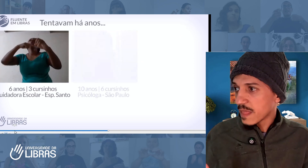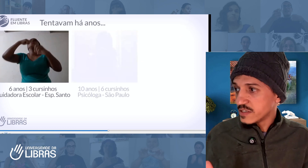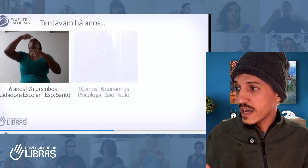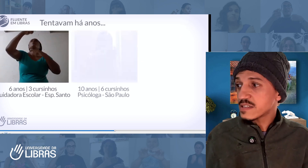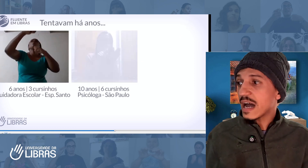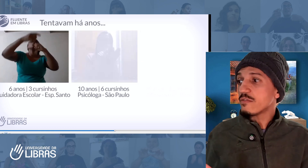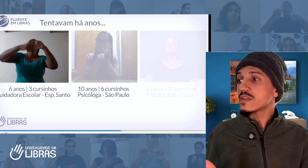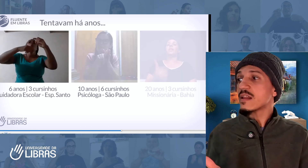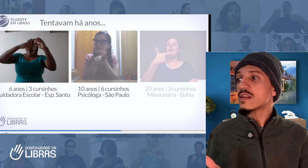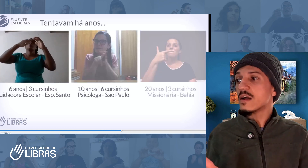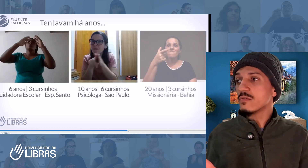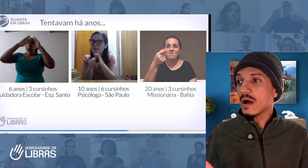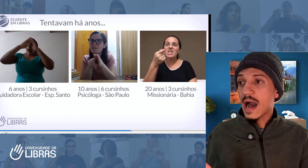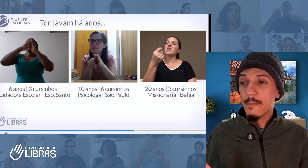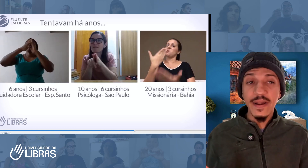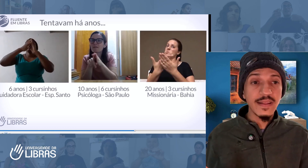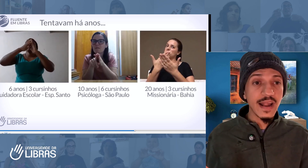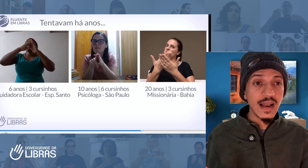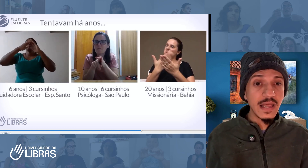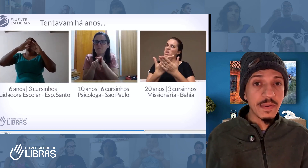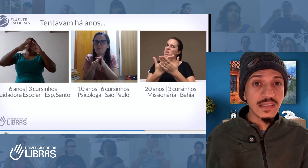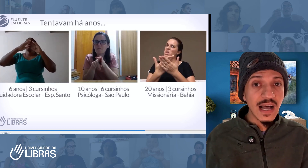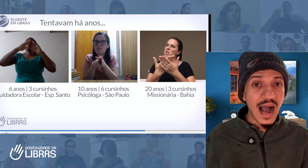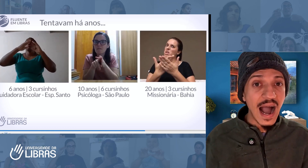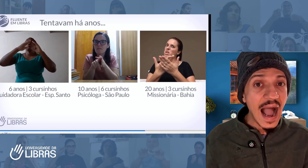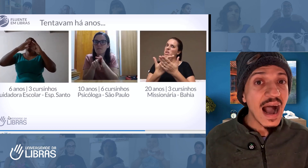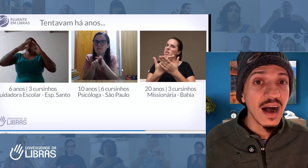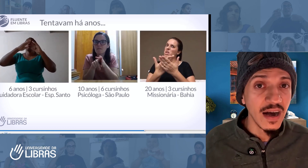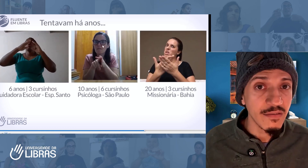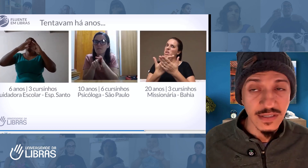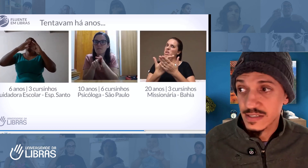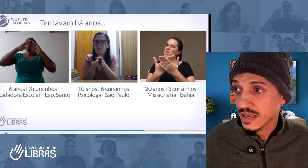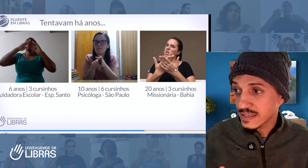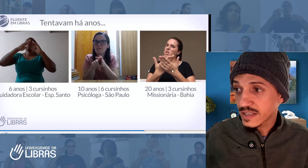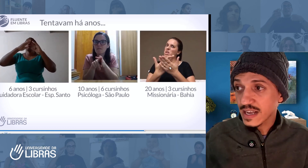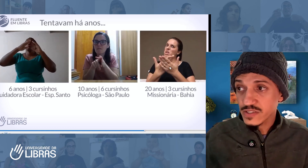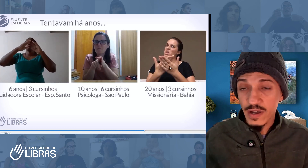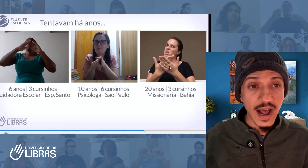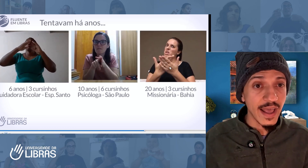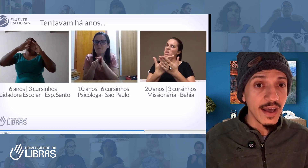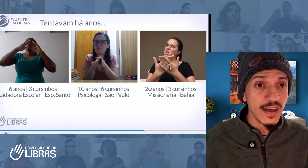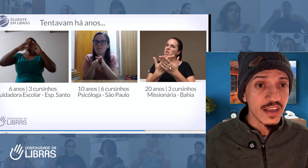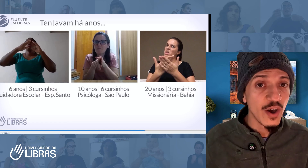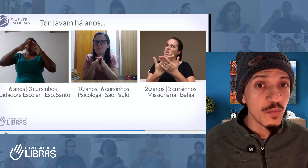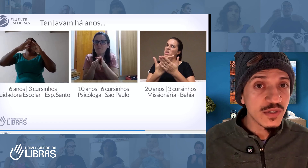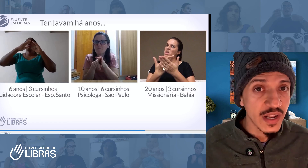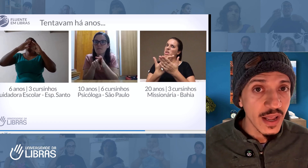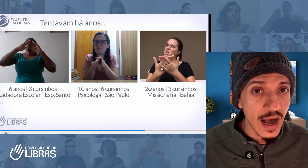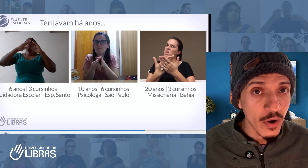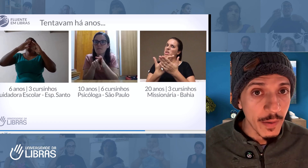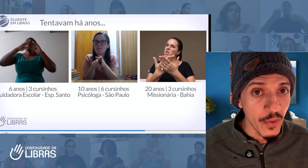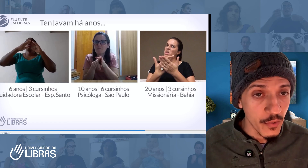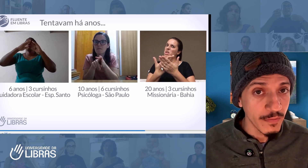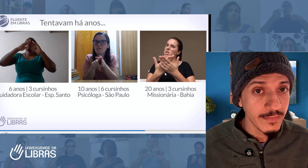já estavam tentando aprender a Libras há anos. Essa daqui é a Soraya, que eu mostrei agora há pouco.